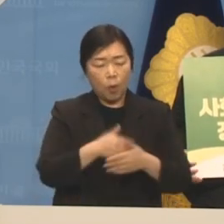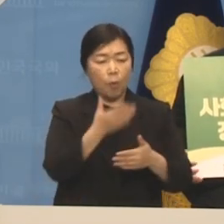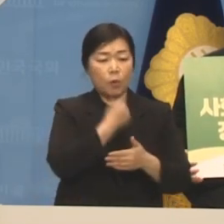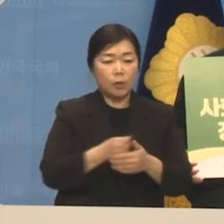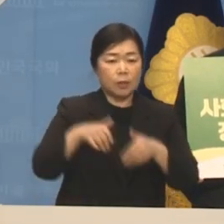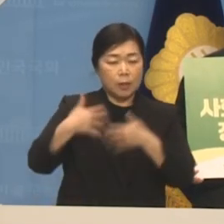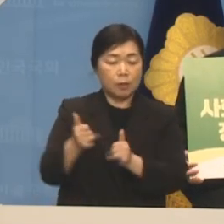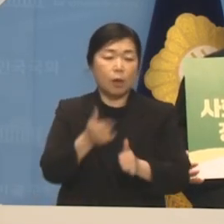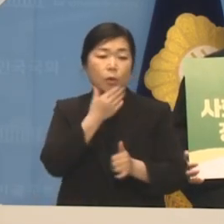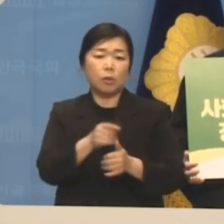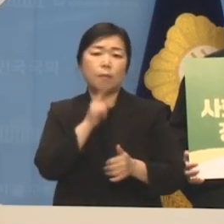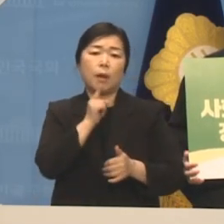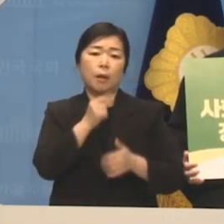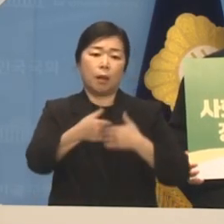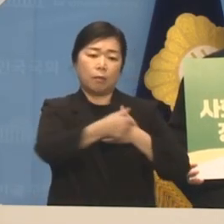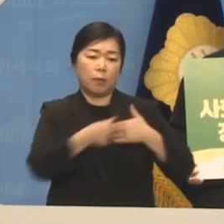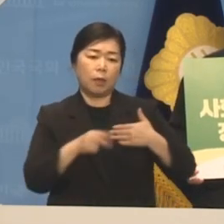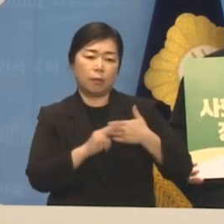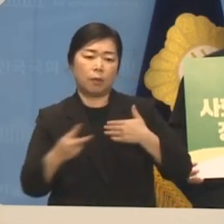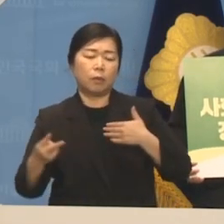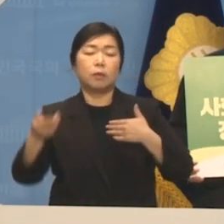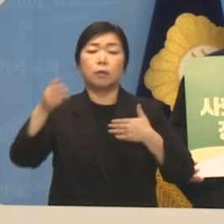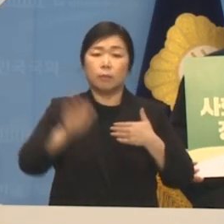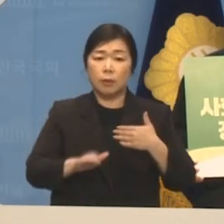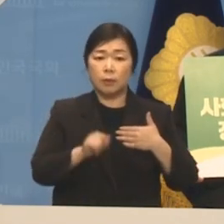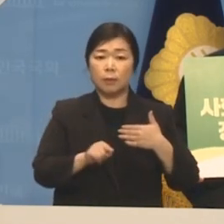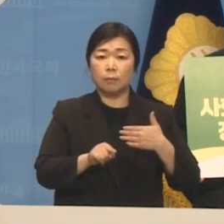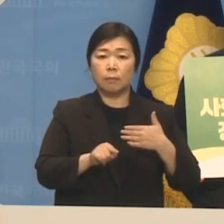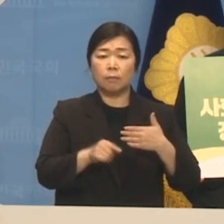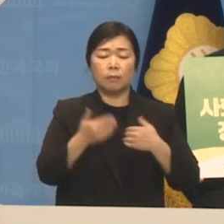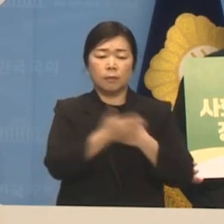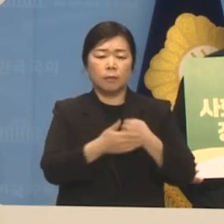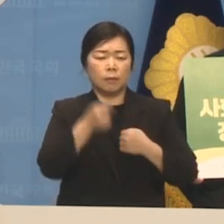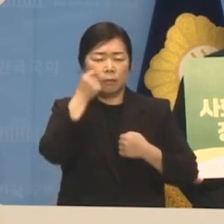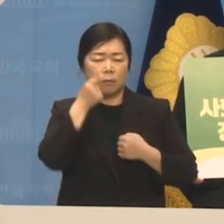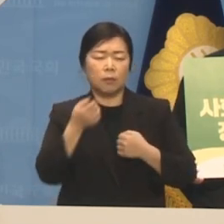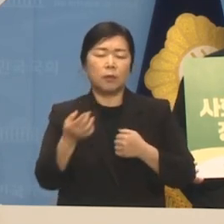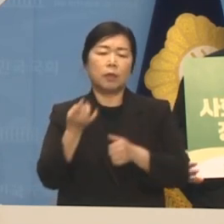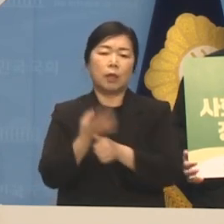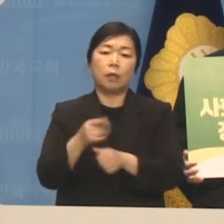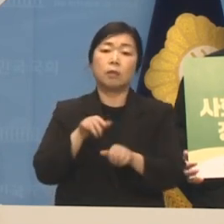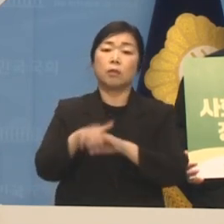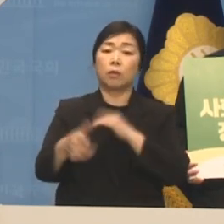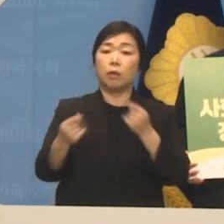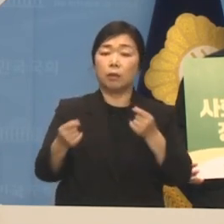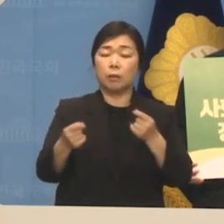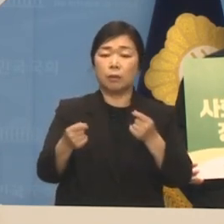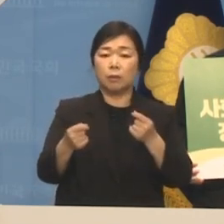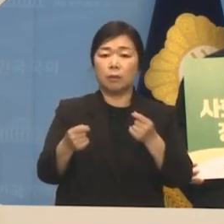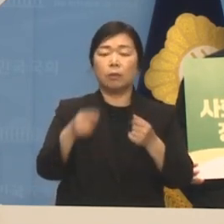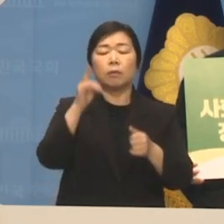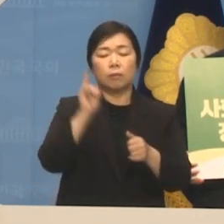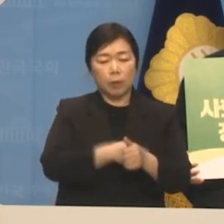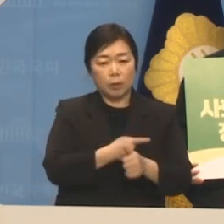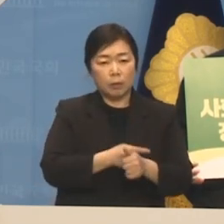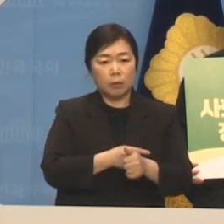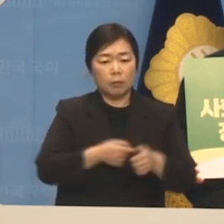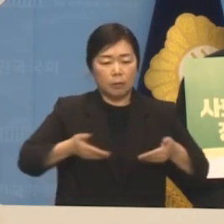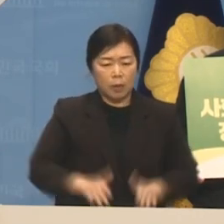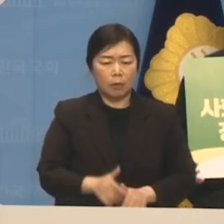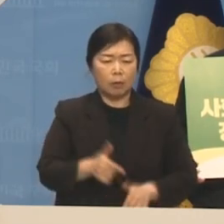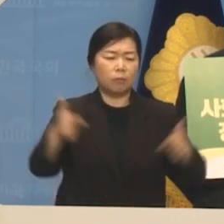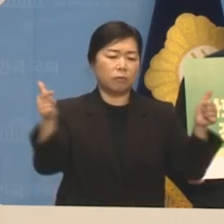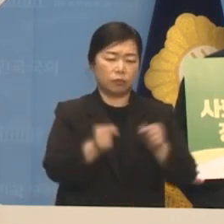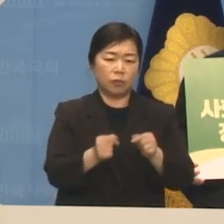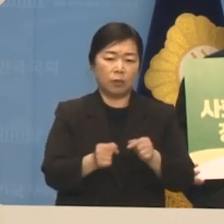등 이름만 바꾸어 추진되는 시혜적이고 잔여적 복지는 최저의 출산율과 최고의 빈곤율을